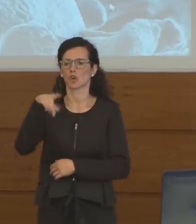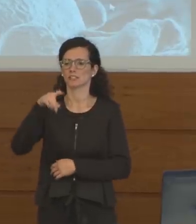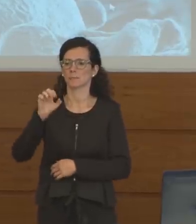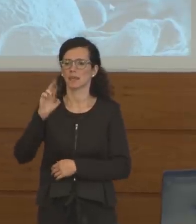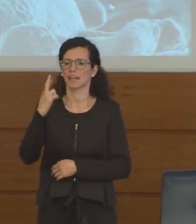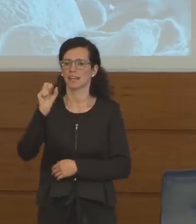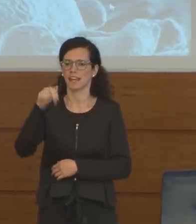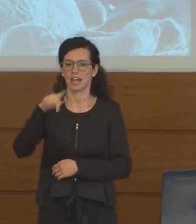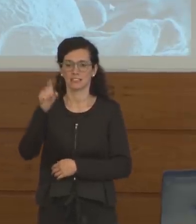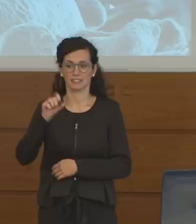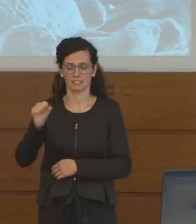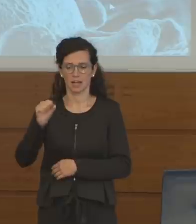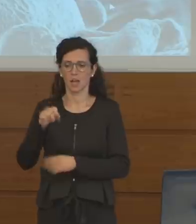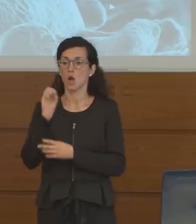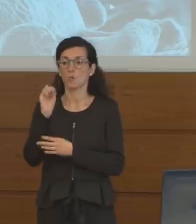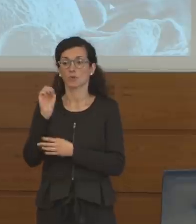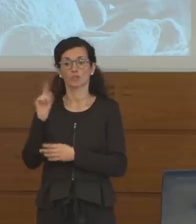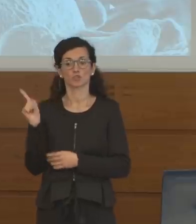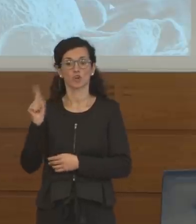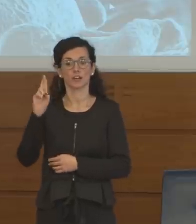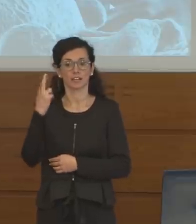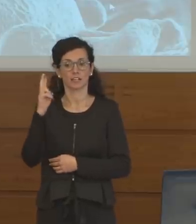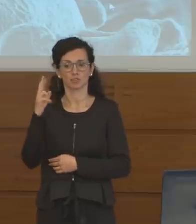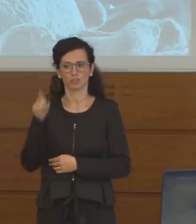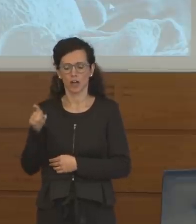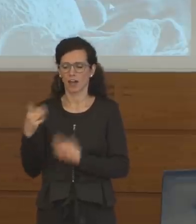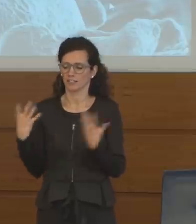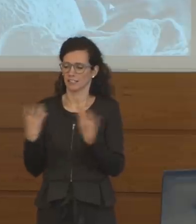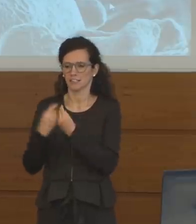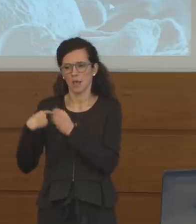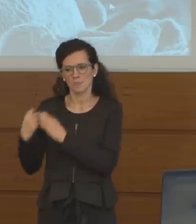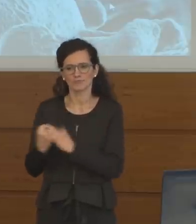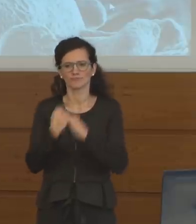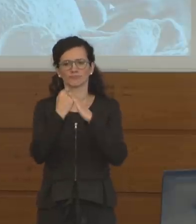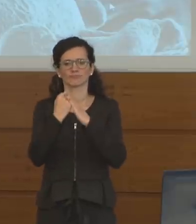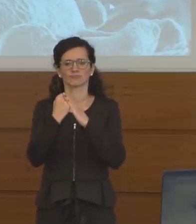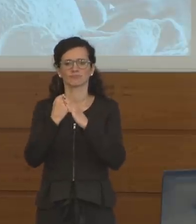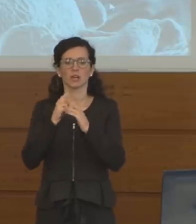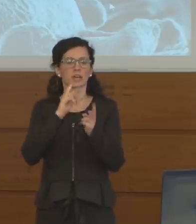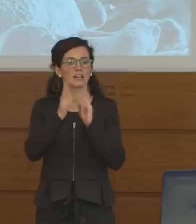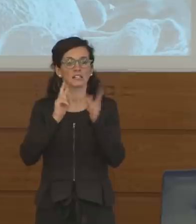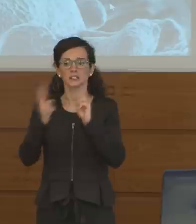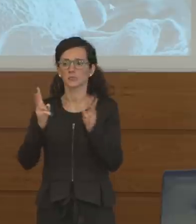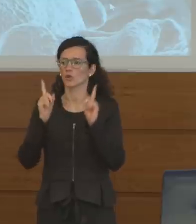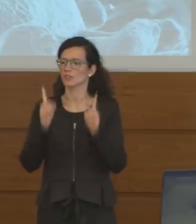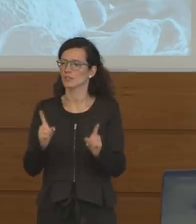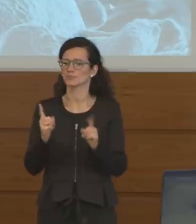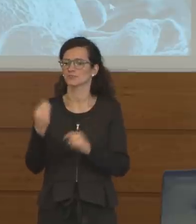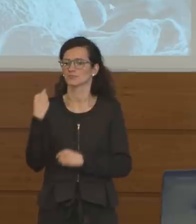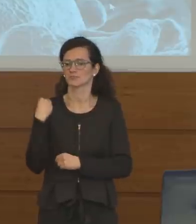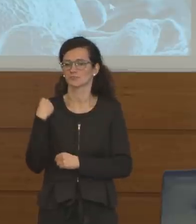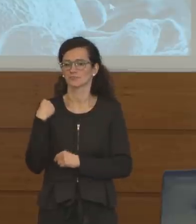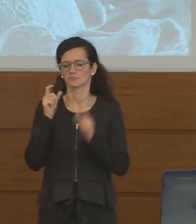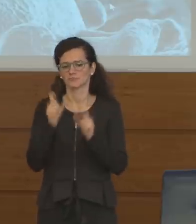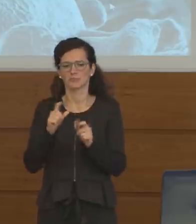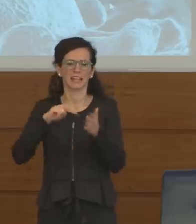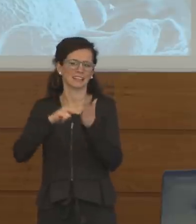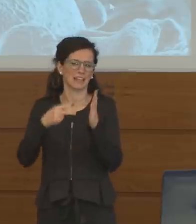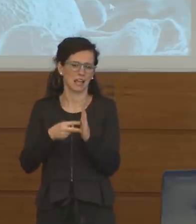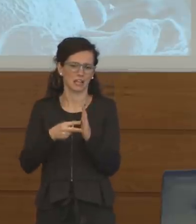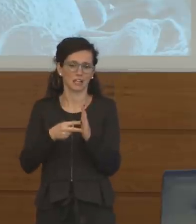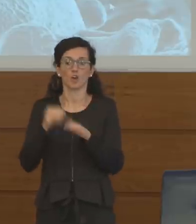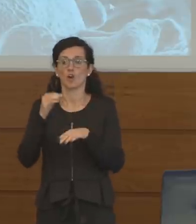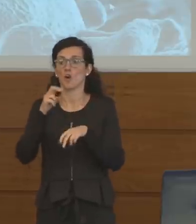Il professore Ricciardi mi supporterà e vi risponderà per le questioni di carattere tecnico